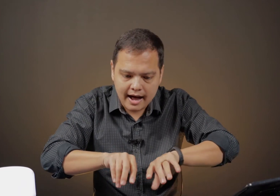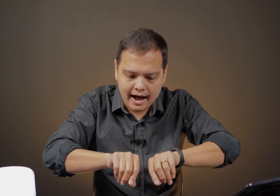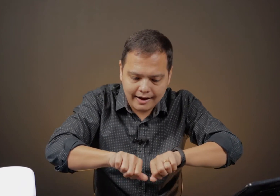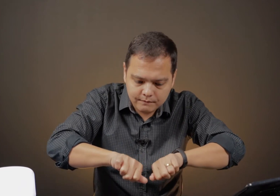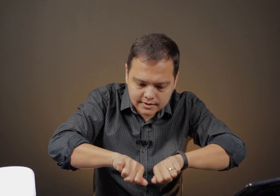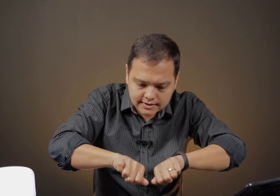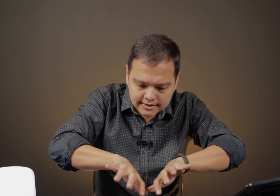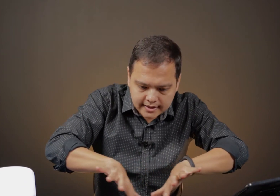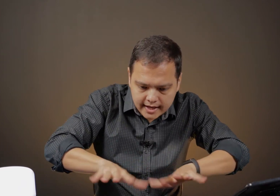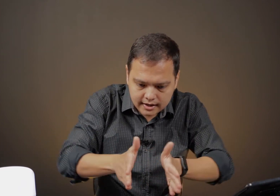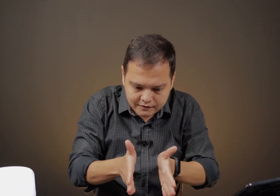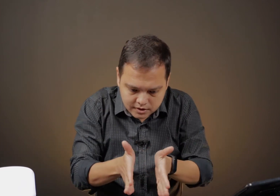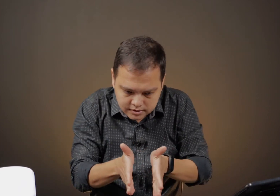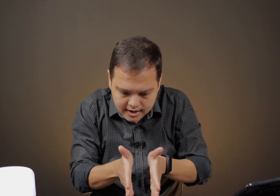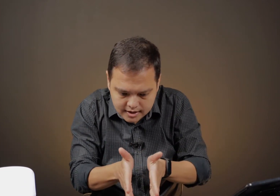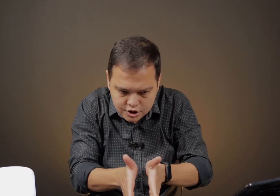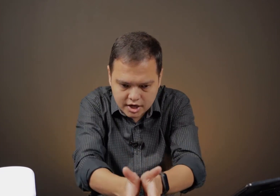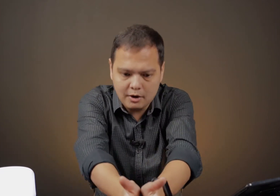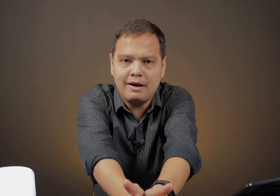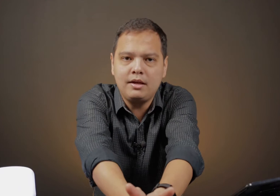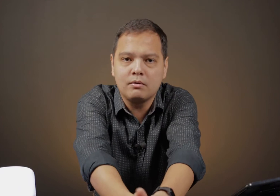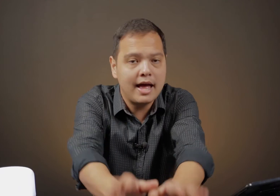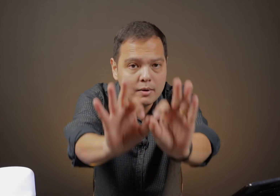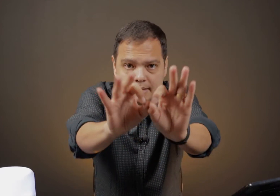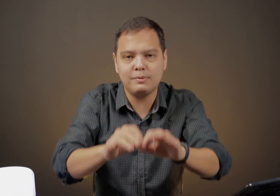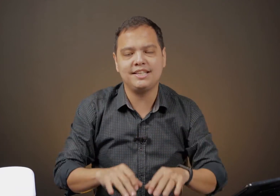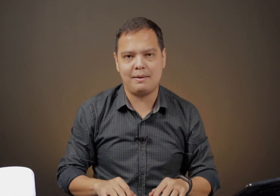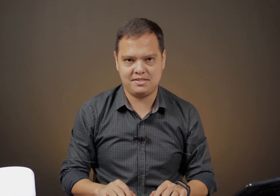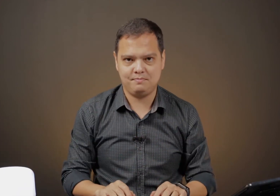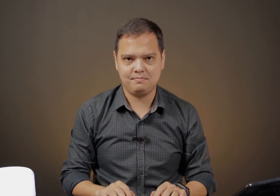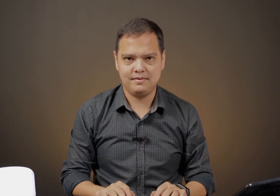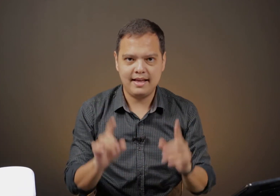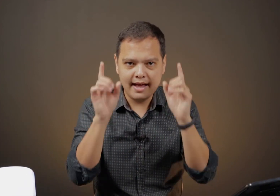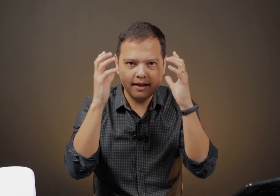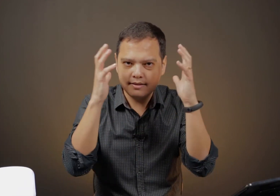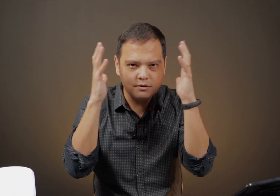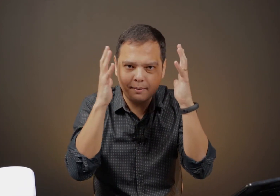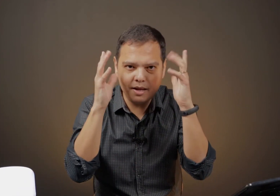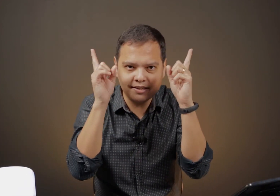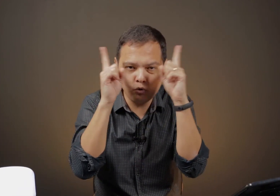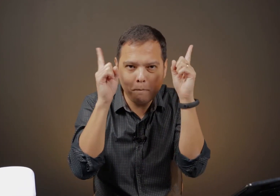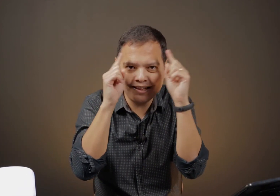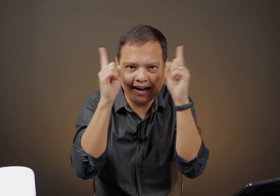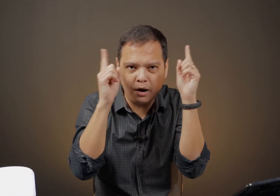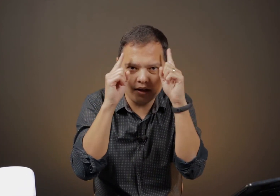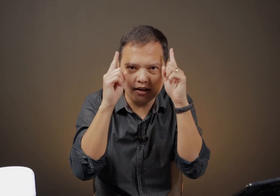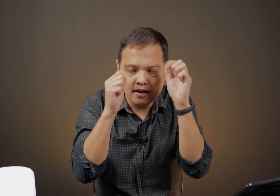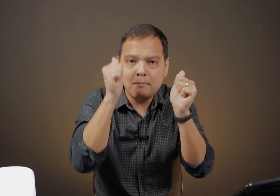a ceder e aí você consegue enxergar o caminho. É o exemplo de uma sinapse. Você não sabe Libras, é tudo um matagal aqui. Mas